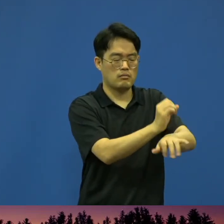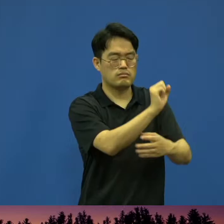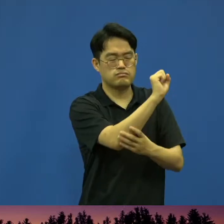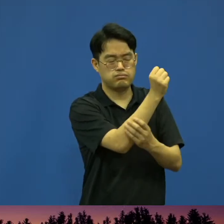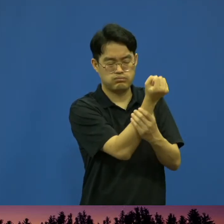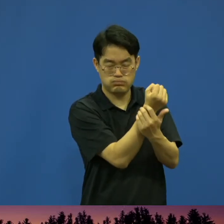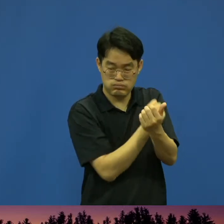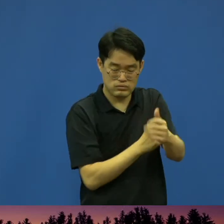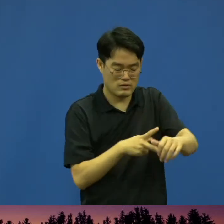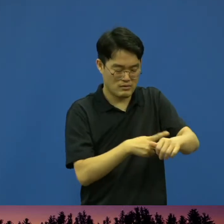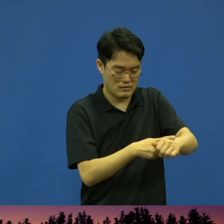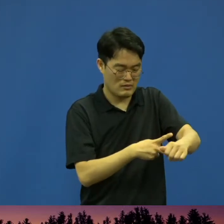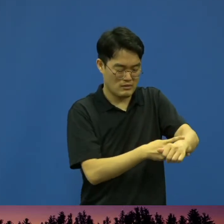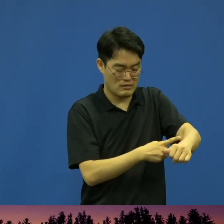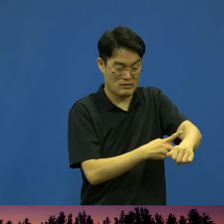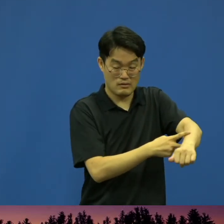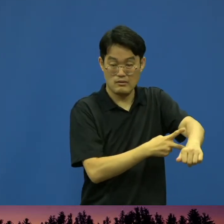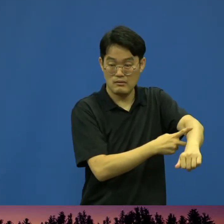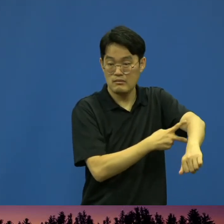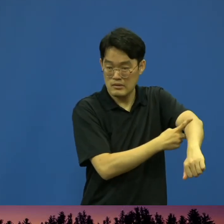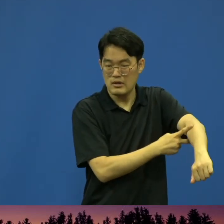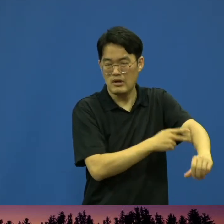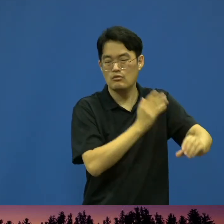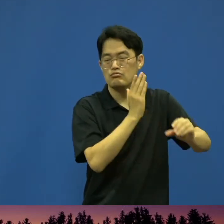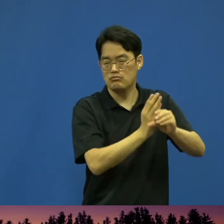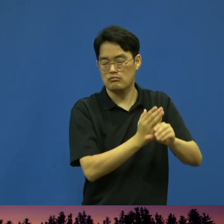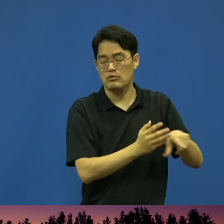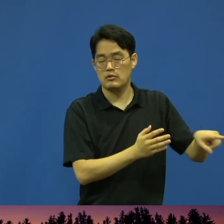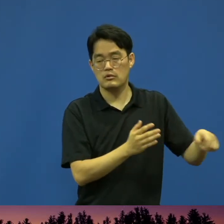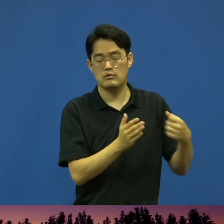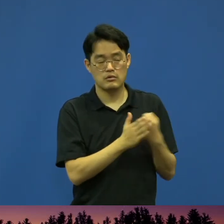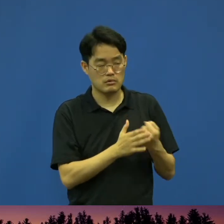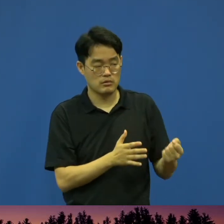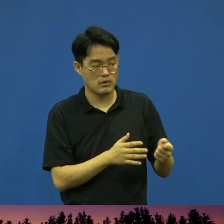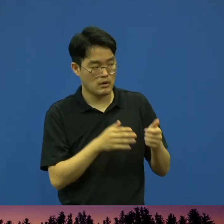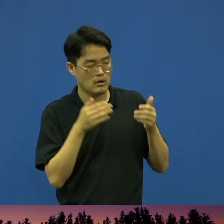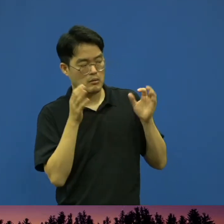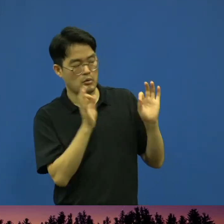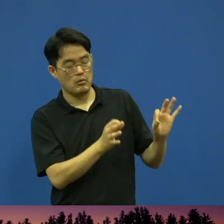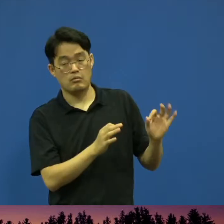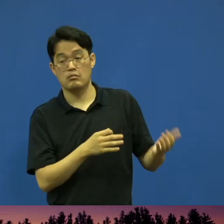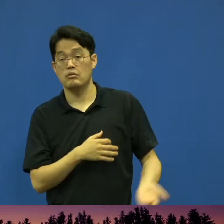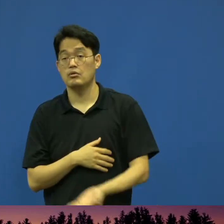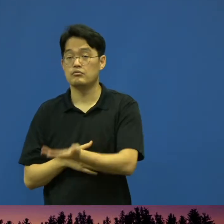잘려져 나가는 그 순간을 지켜보고 있어야 했습니다. 동역자 여러분,